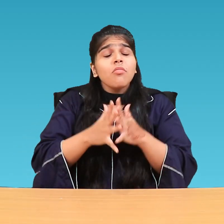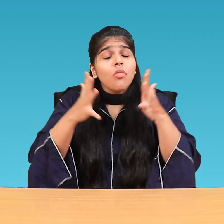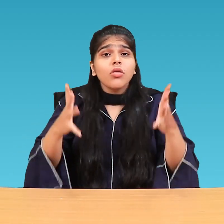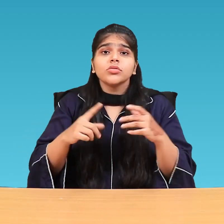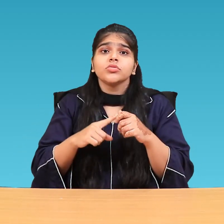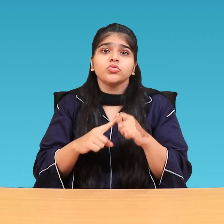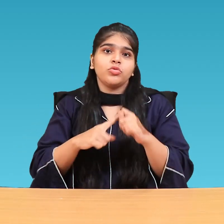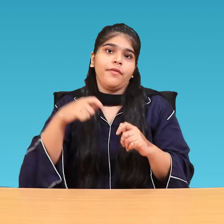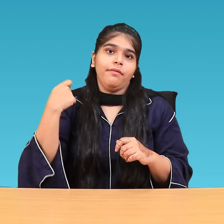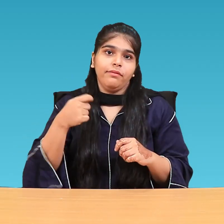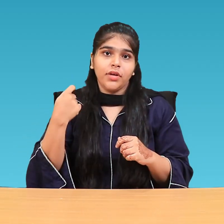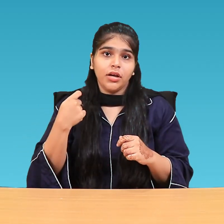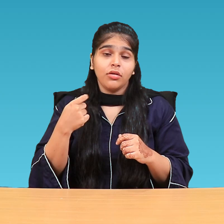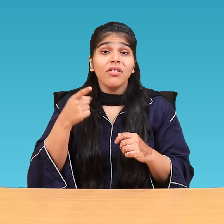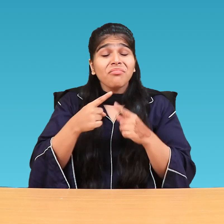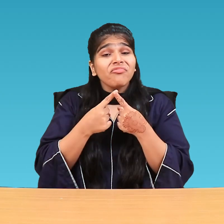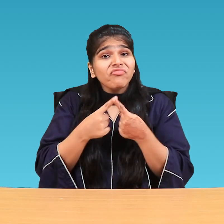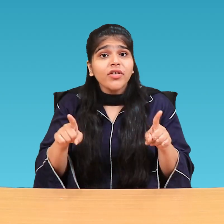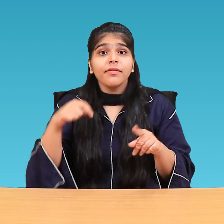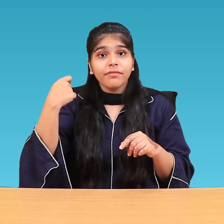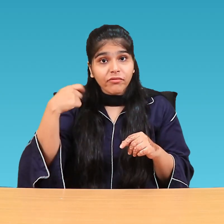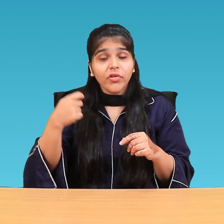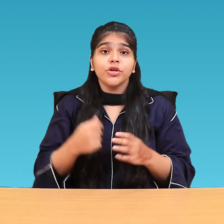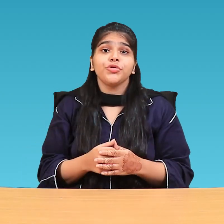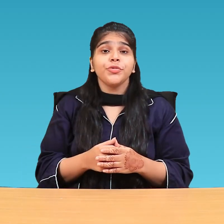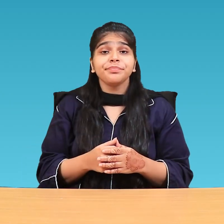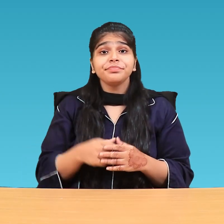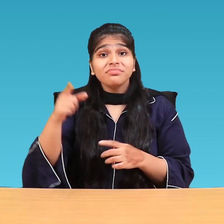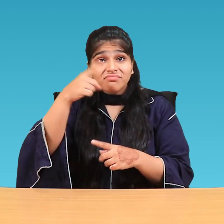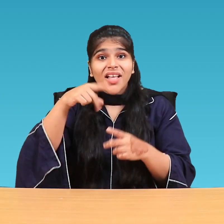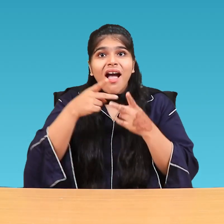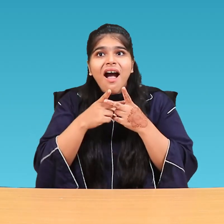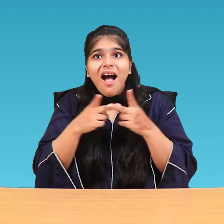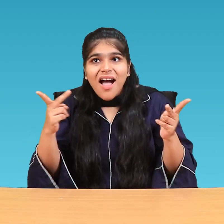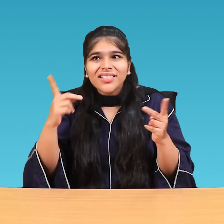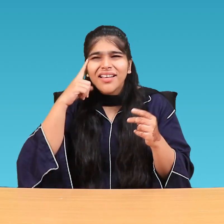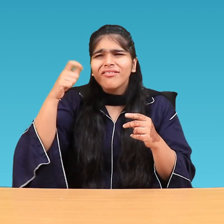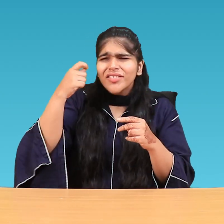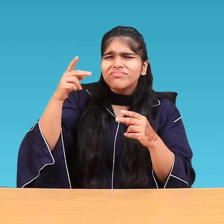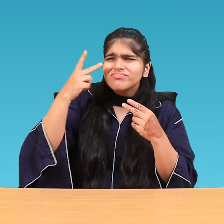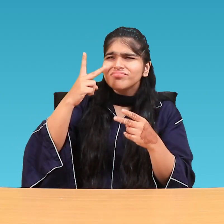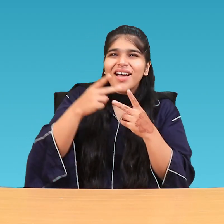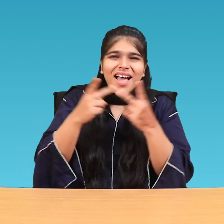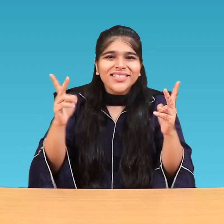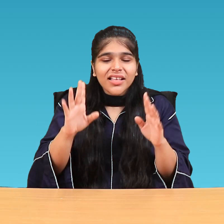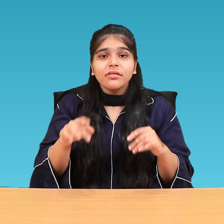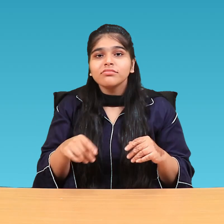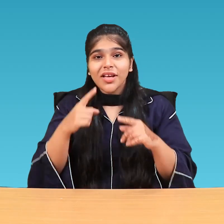इंपॉर्टेंट वीडियो एंड इट्स अ वेरी डिफरेंट वीडियो जो कि आप यूज टू होंगे हमारी वीडियोस के। हम आपको इंटरटेनिंग वीडियोस ला के देते हैं,